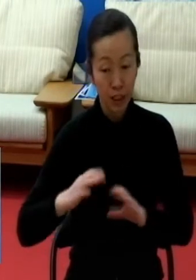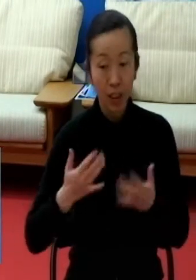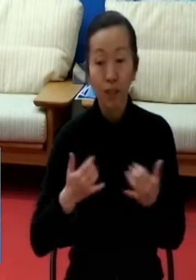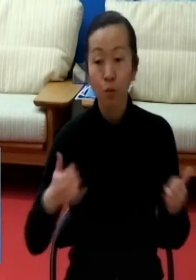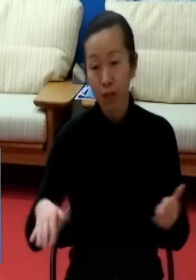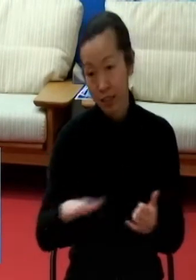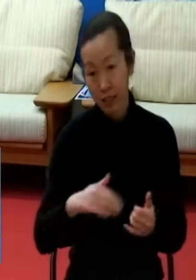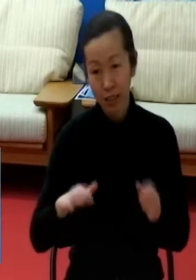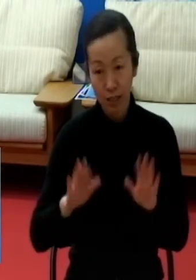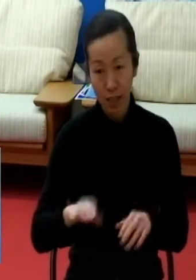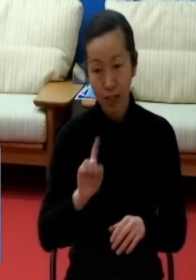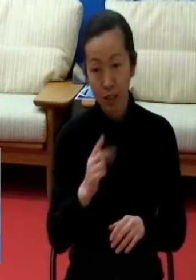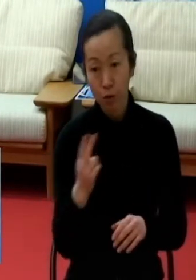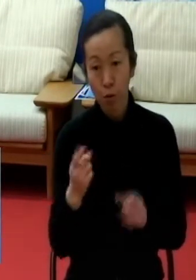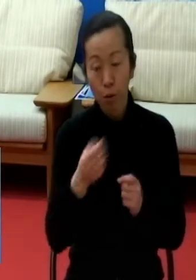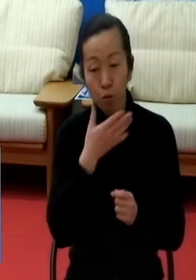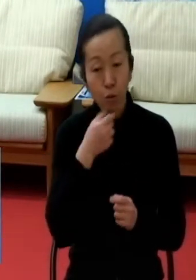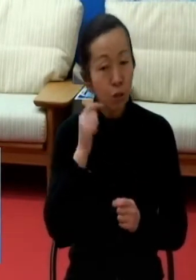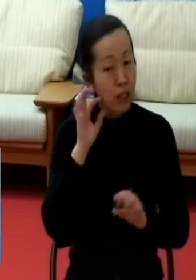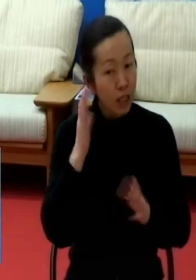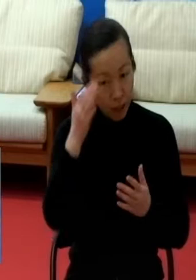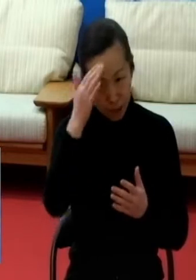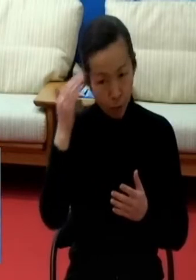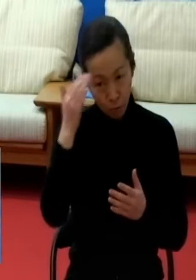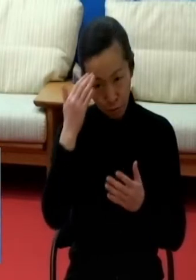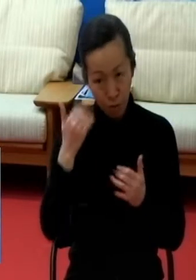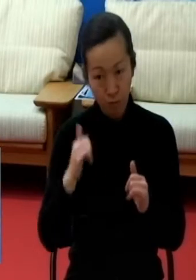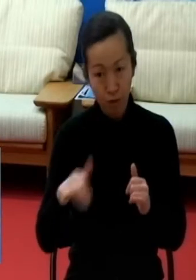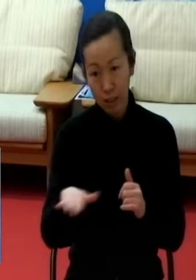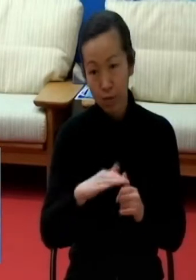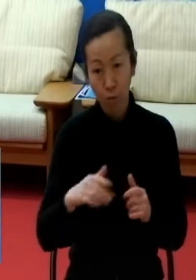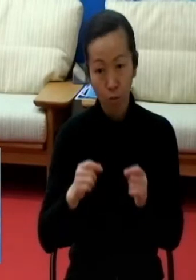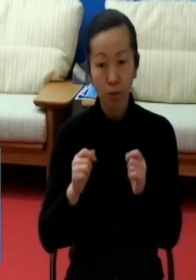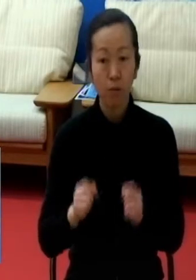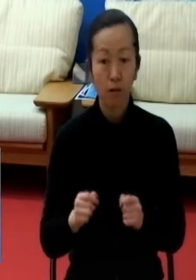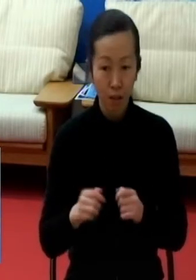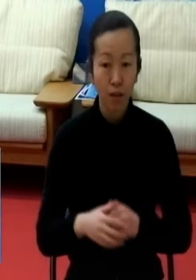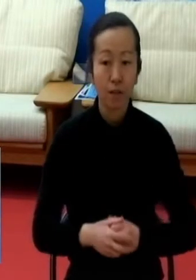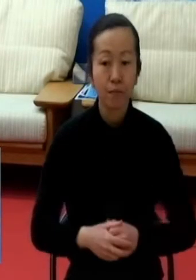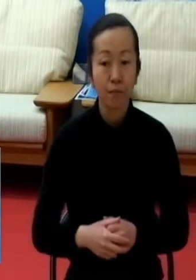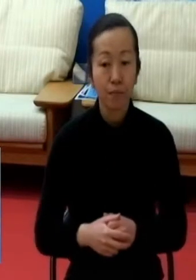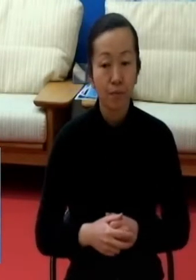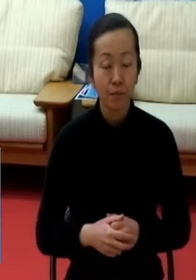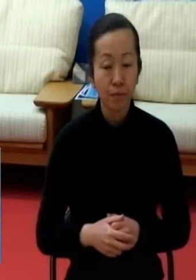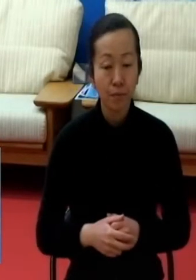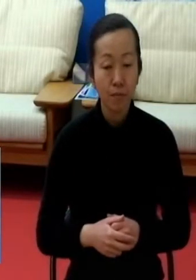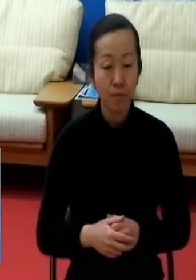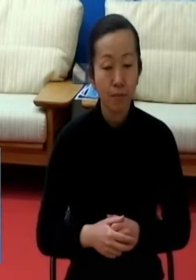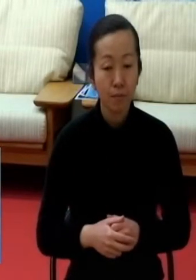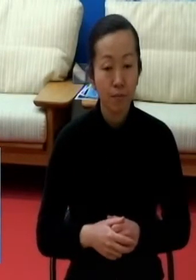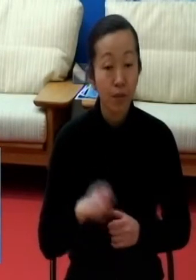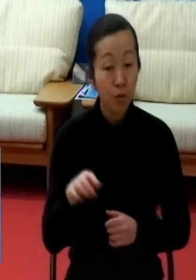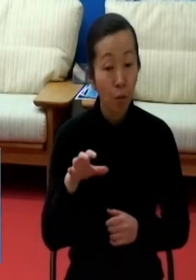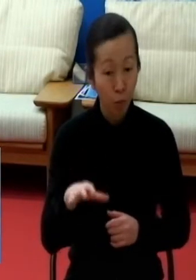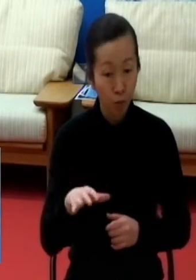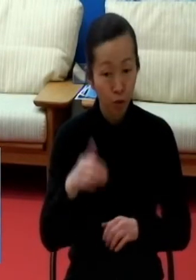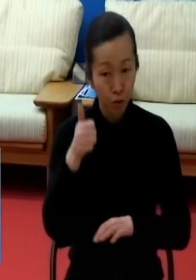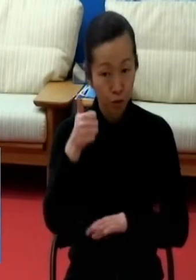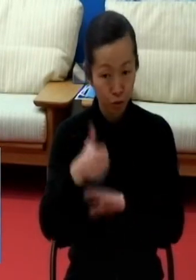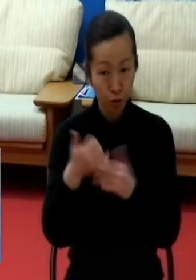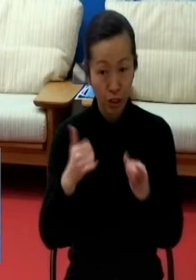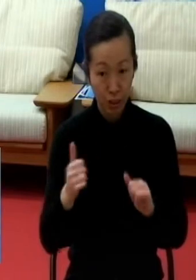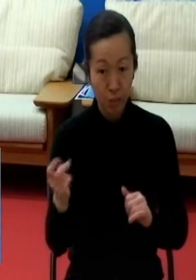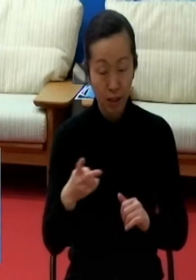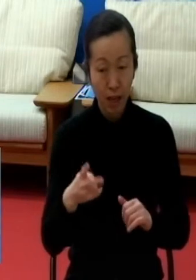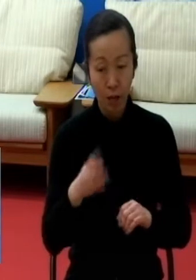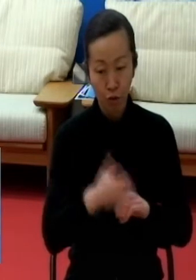번도 복음을 듣지 않는 사람. 一度も福音を聞いたことがない人、 예, 그 주인과 주방장이 영접을 했습니다. そこの主人とそして